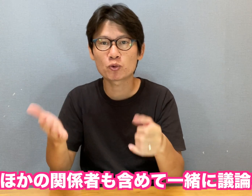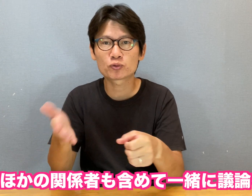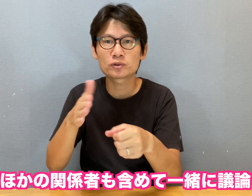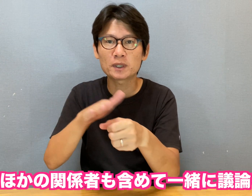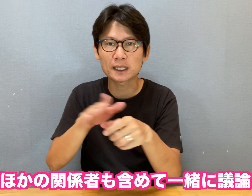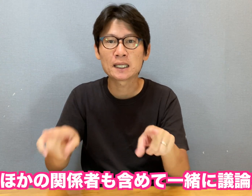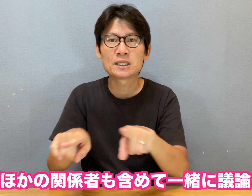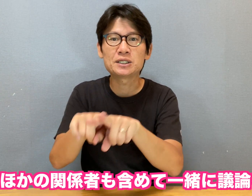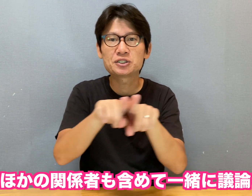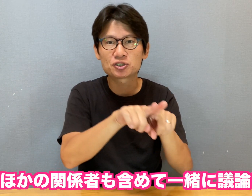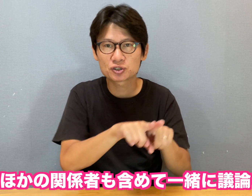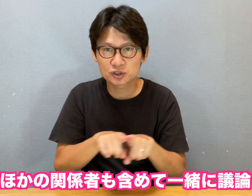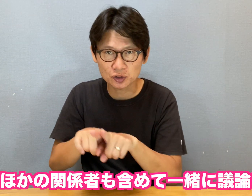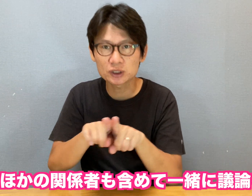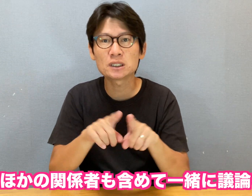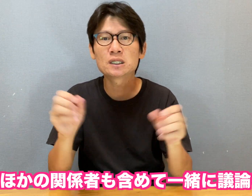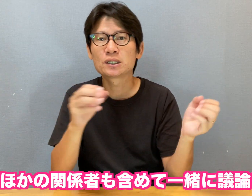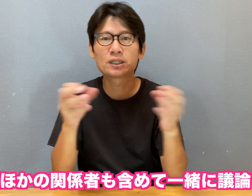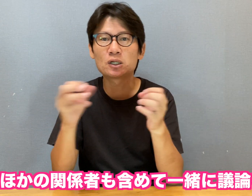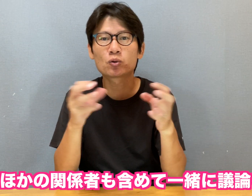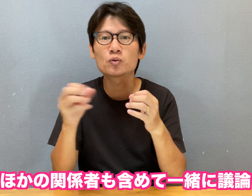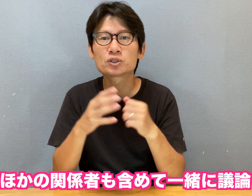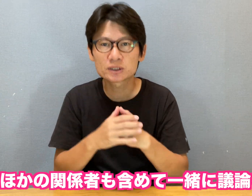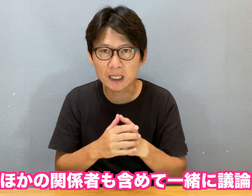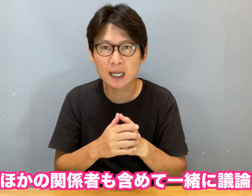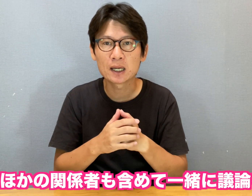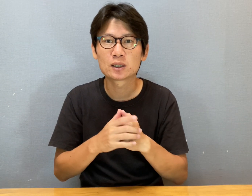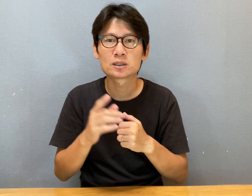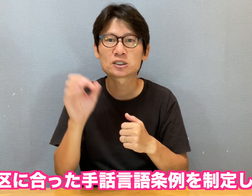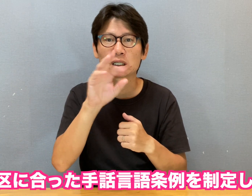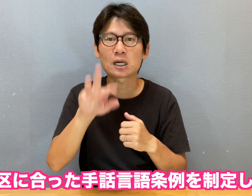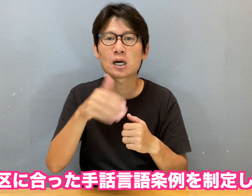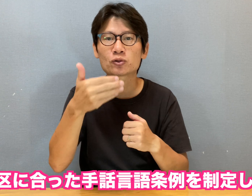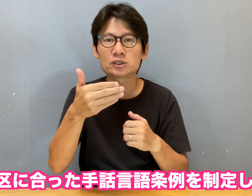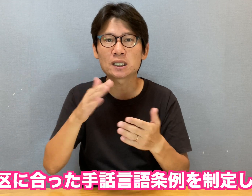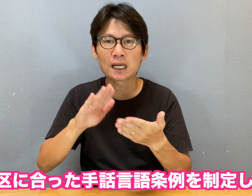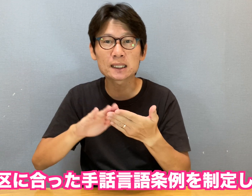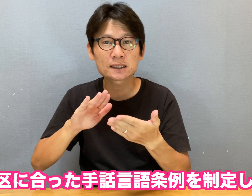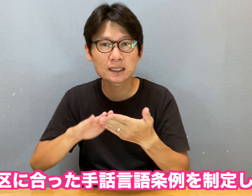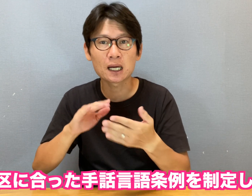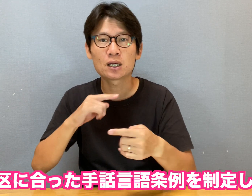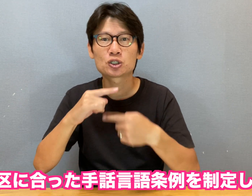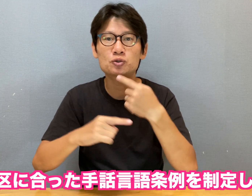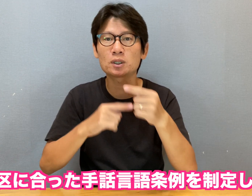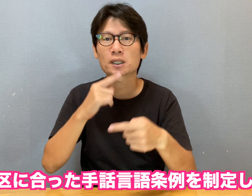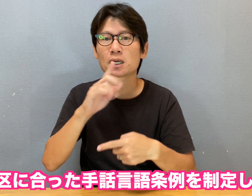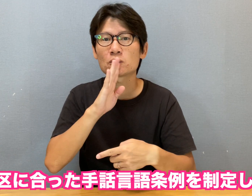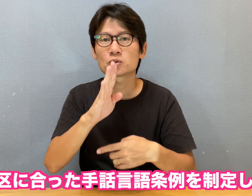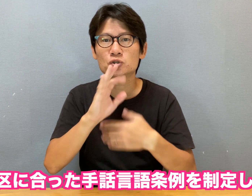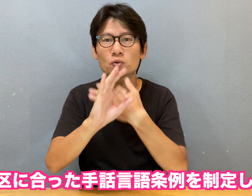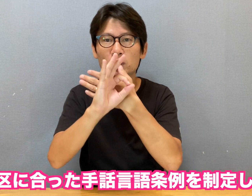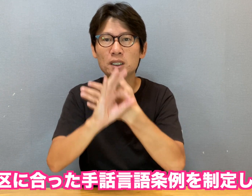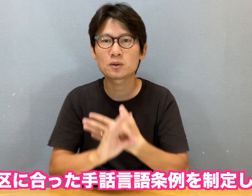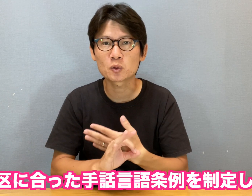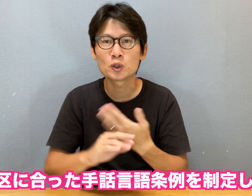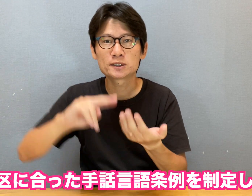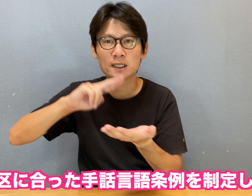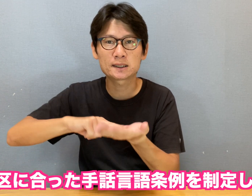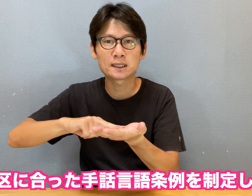含めて一緒に議論をして、品川区にあった手話言語条例を制定